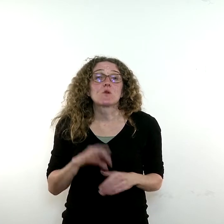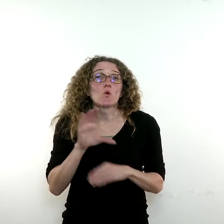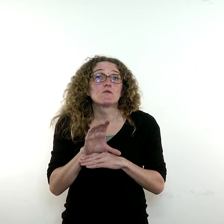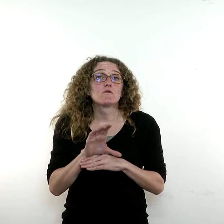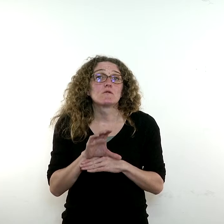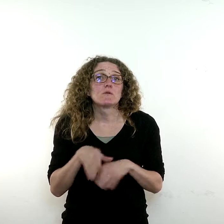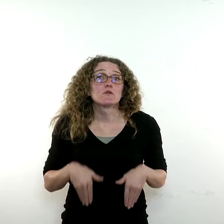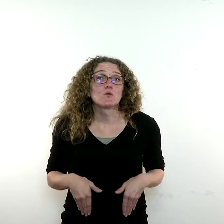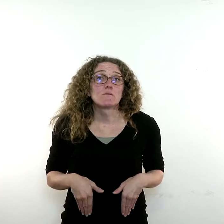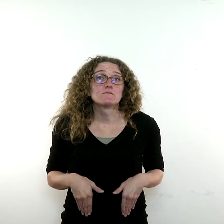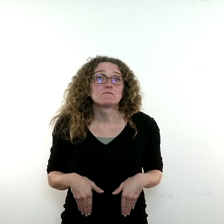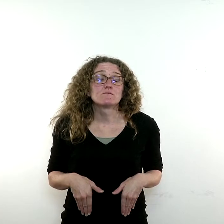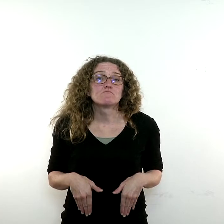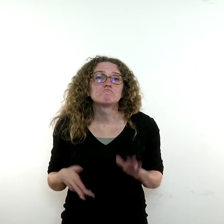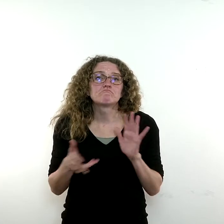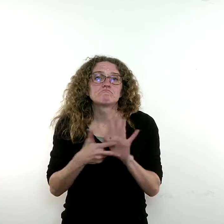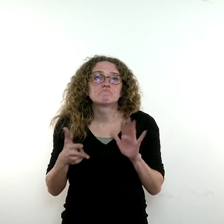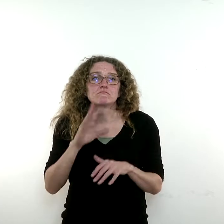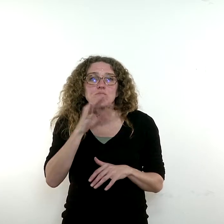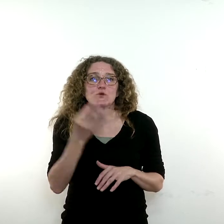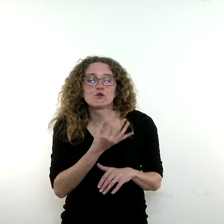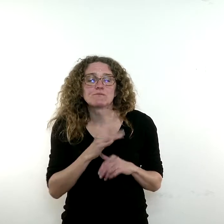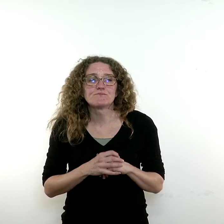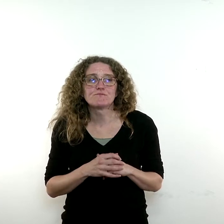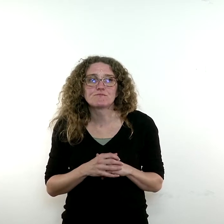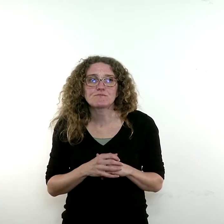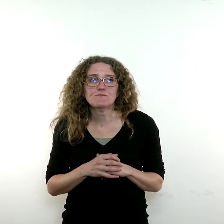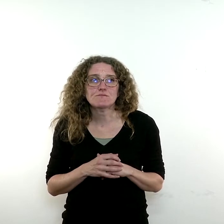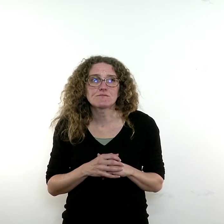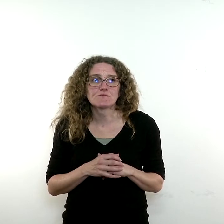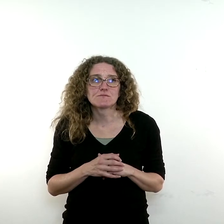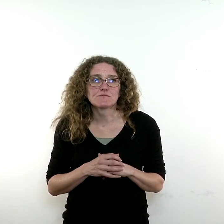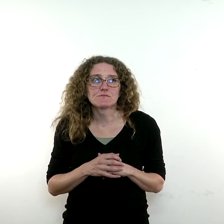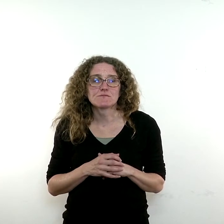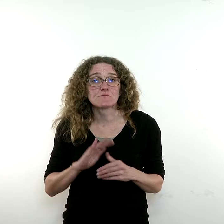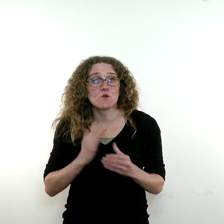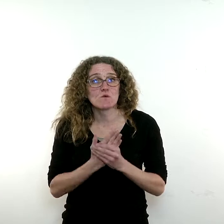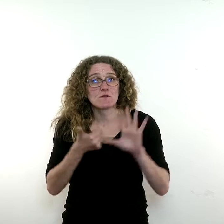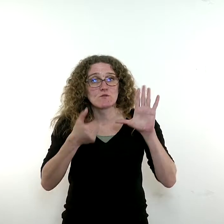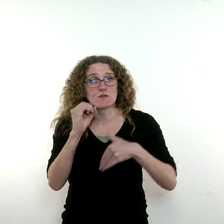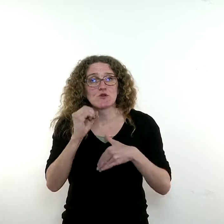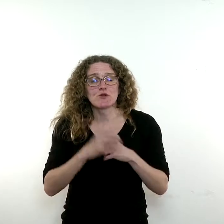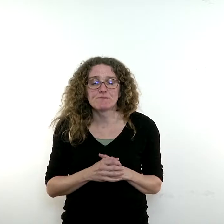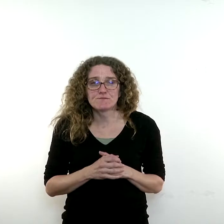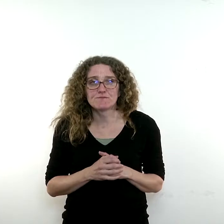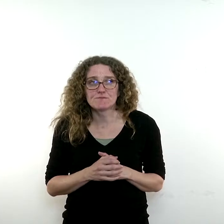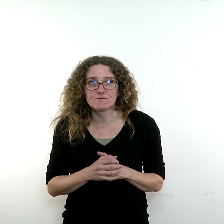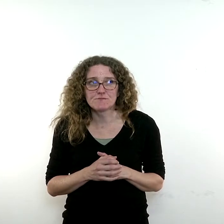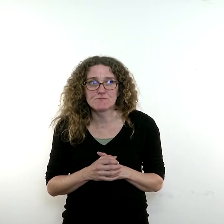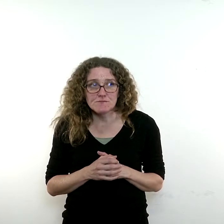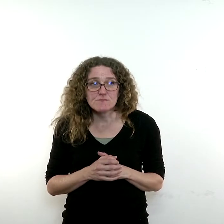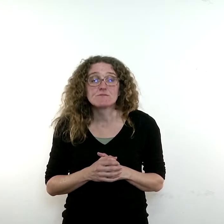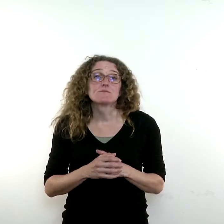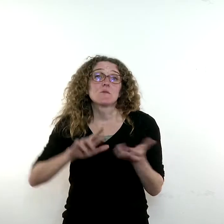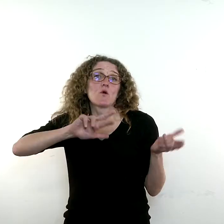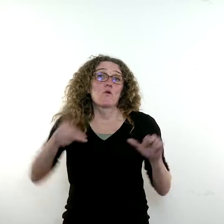Contre? Abstention? Adopté à l'unanimité. Affaire 60, convention de groupement de